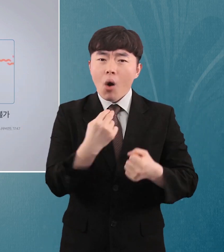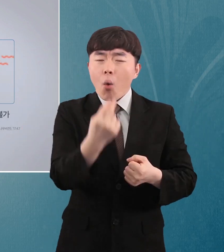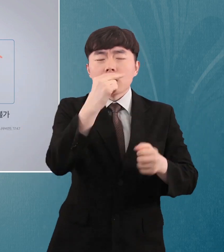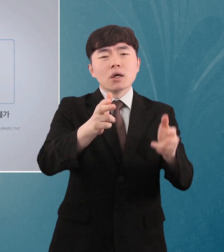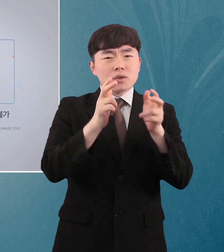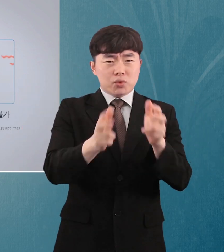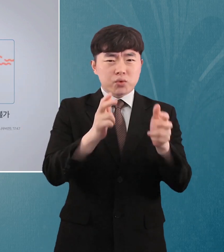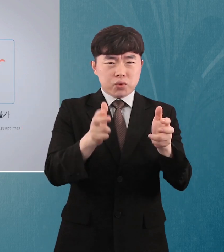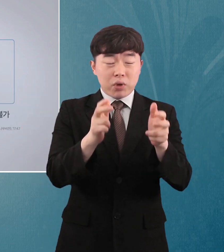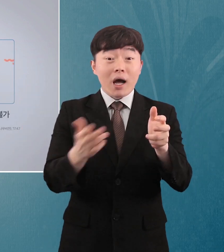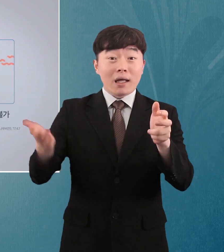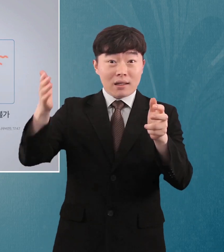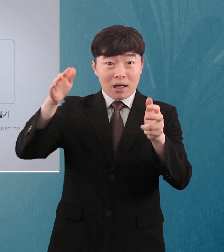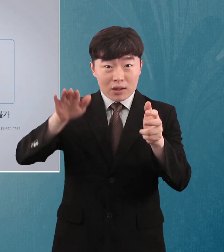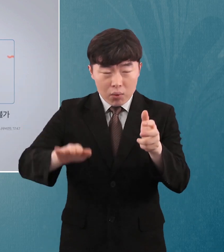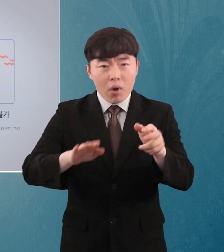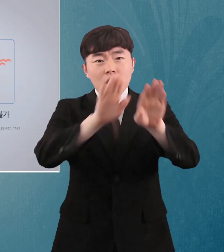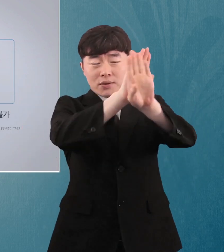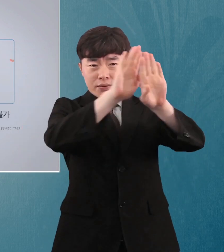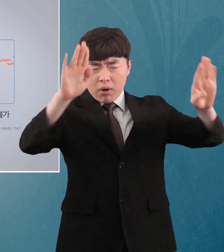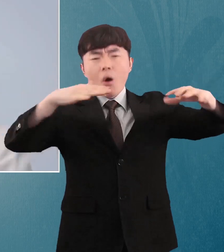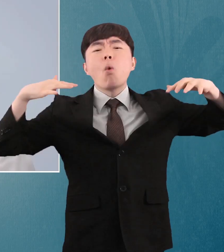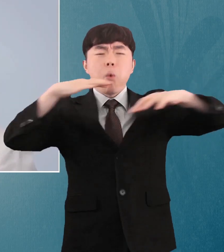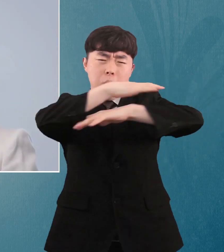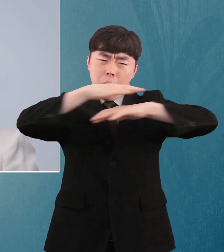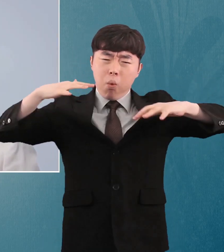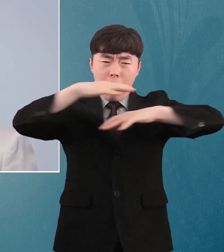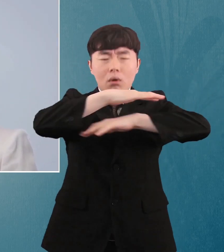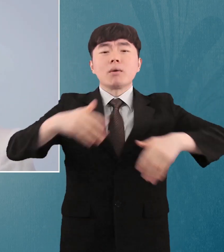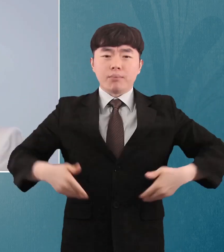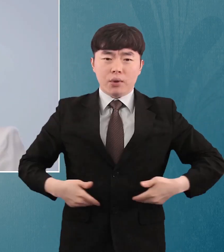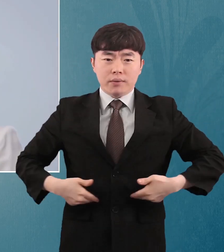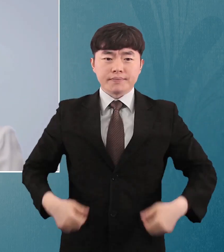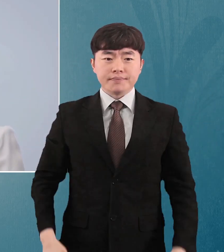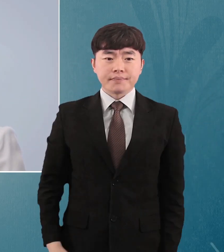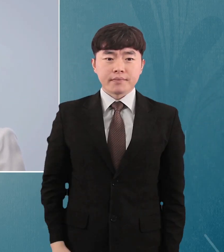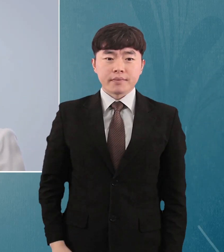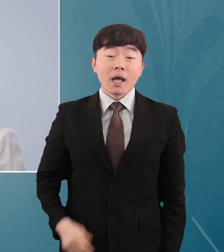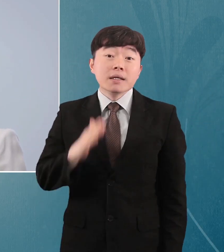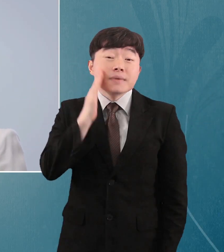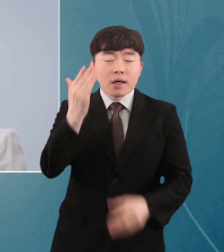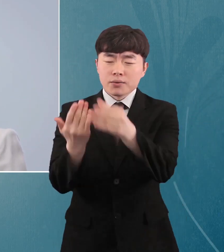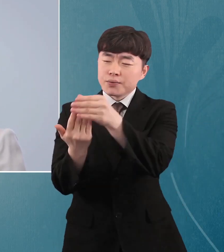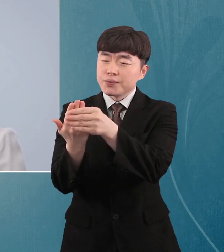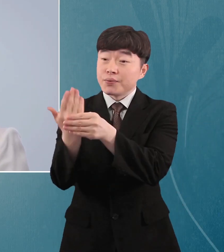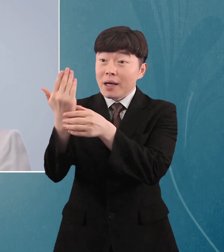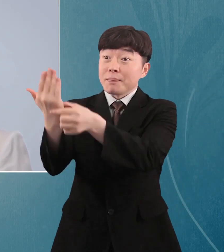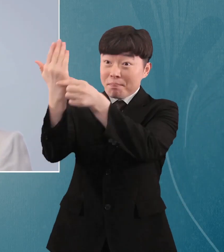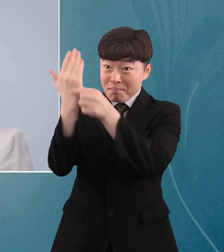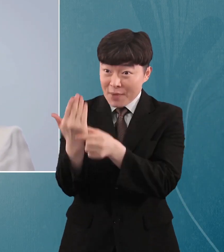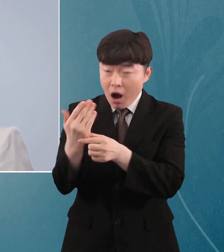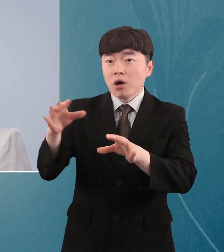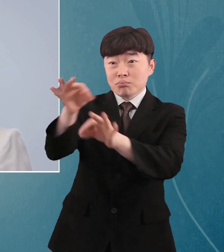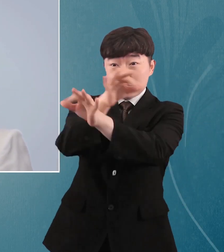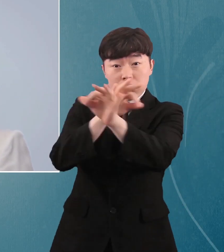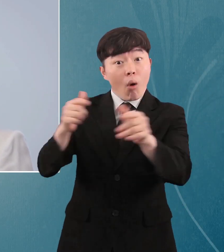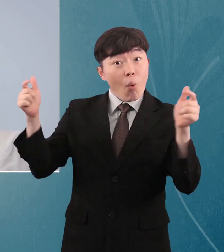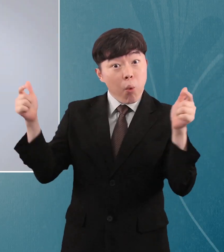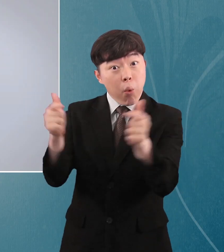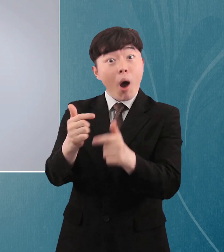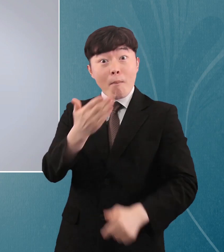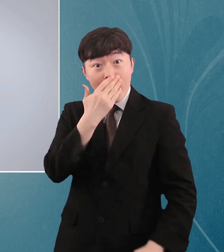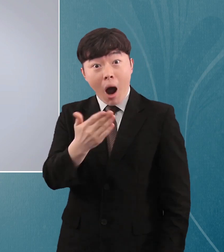공기청정기를 활용하더라도 적절한 환기는 필요합니다. 미세먼지를 줄이는 식물들도 있다는데 정말 효과가 있는